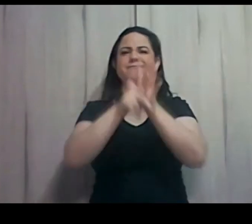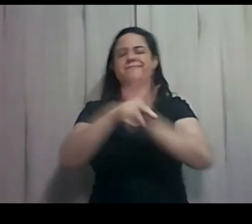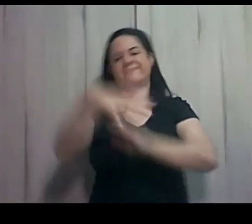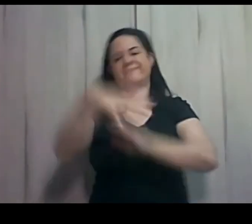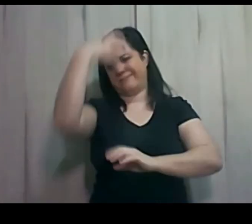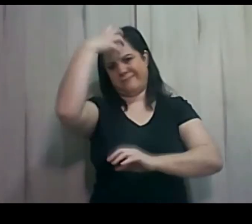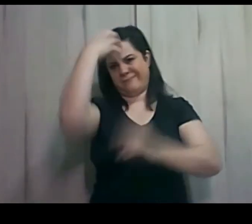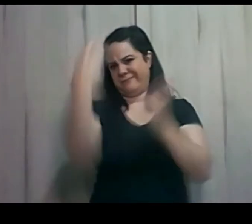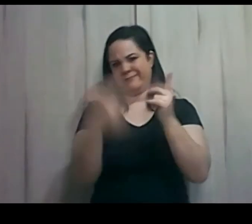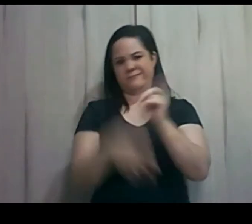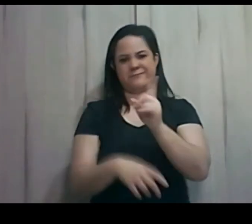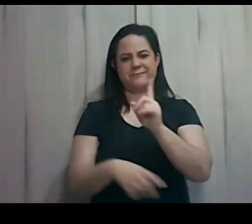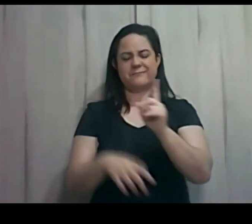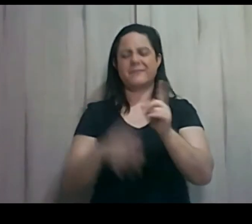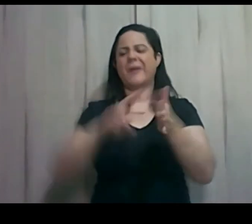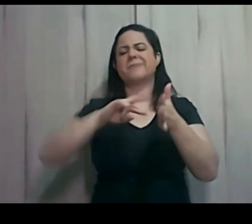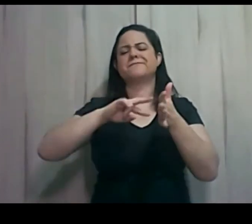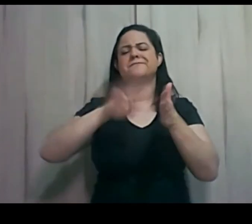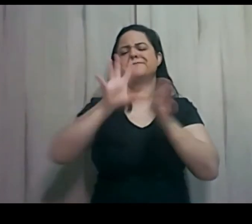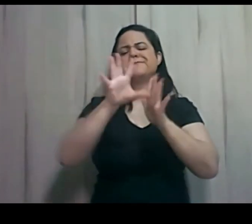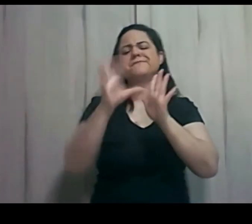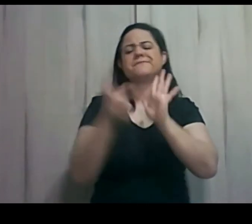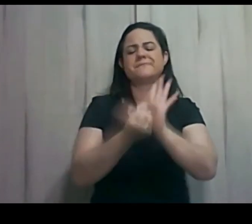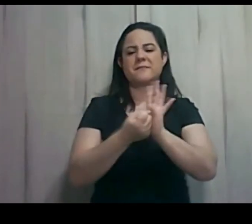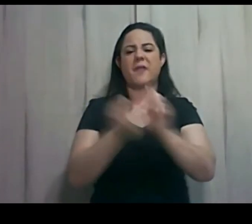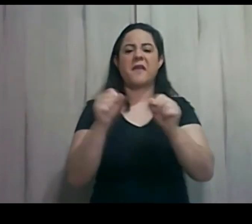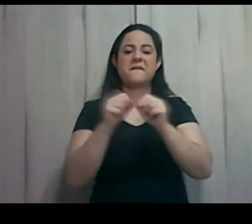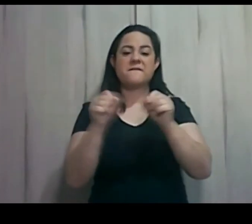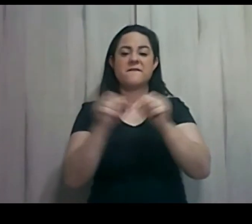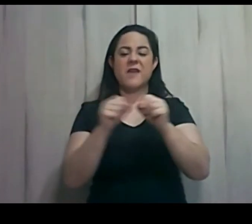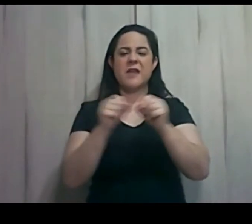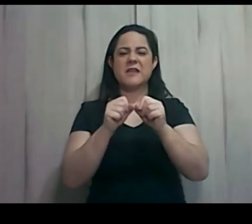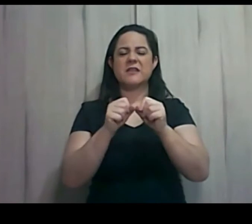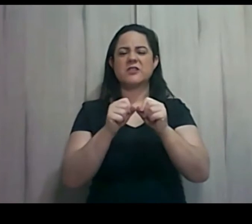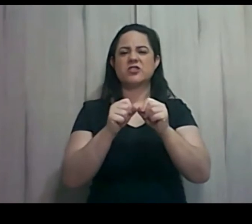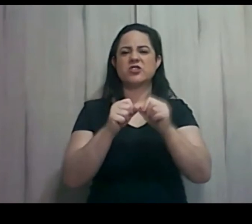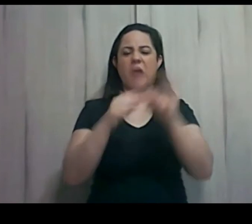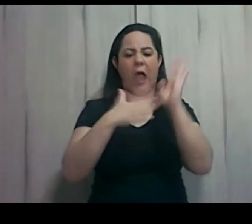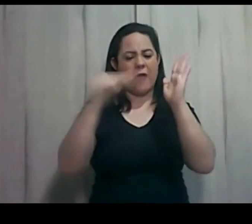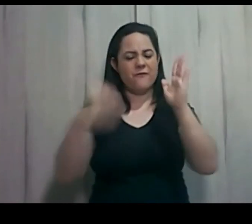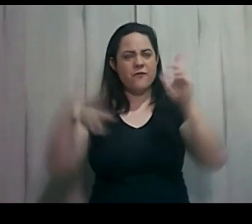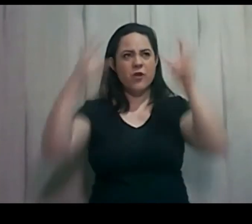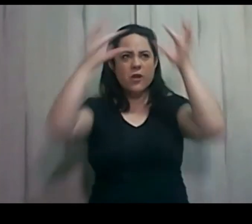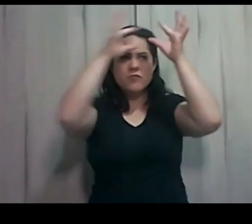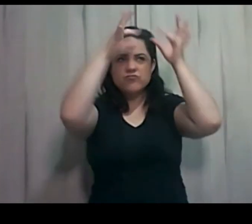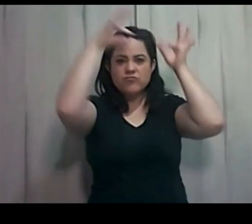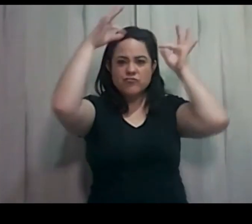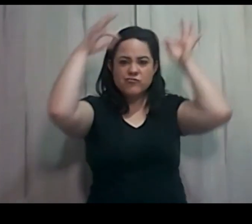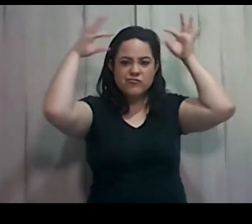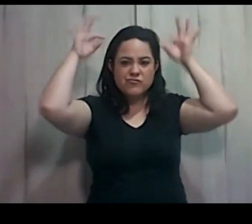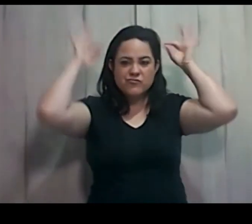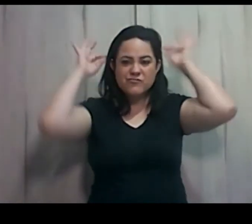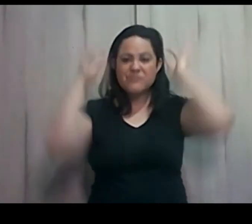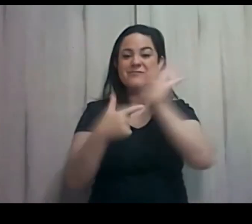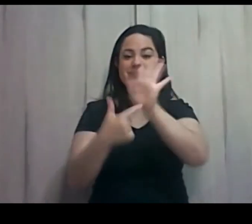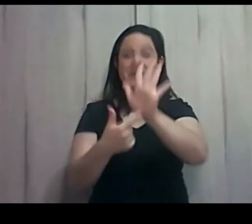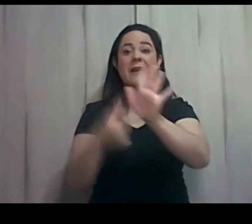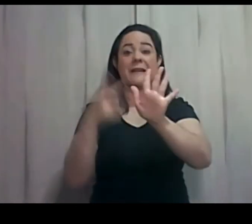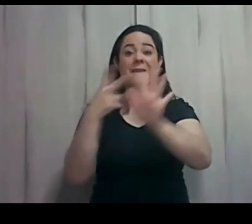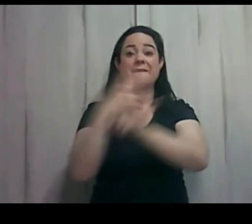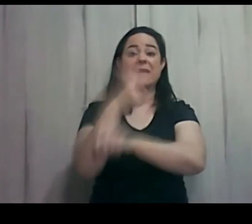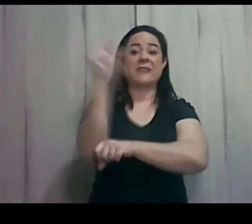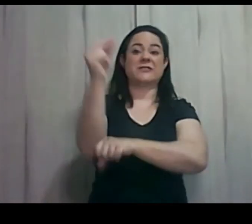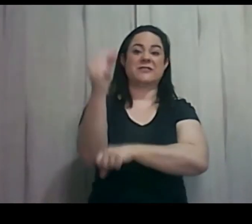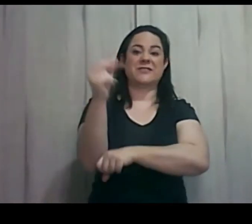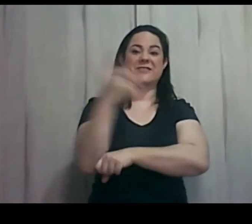uma coroa simbólica, geralmente feita de ramos, para mostrar que ele tinha vencido a corrida. Era um prêmio para